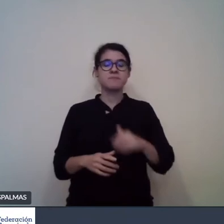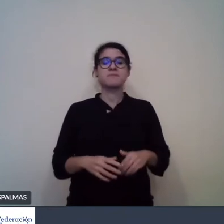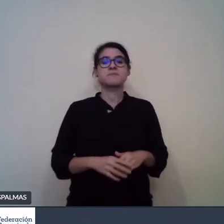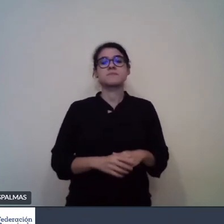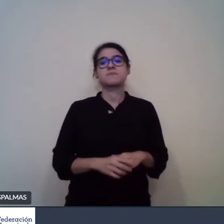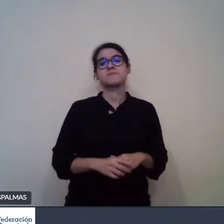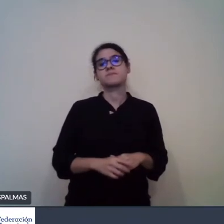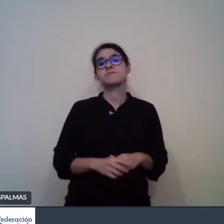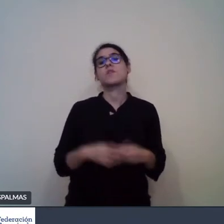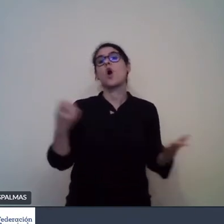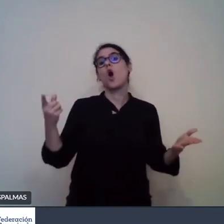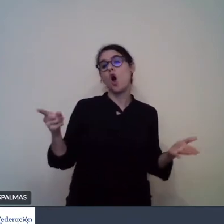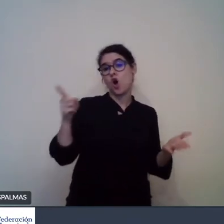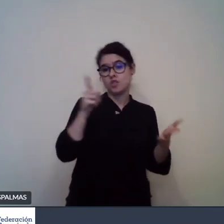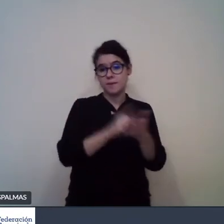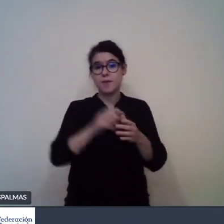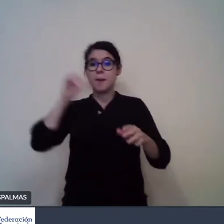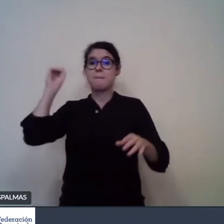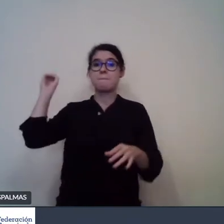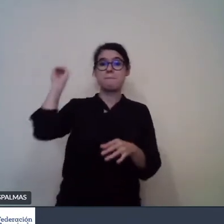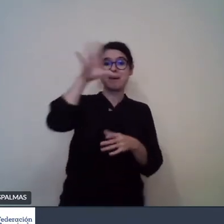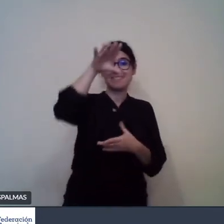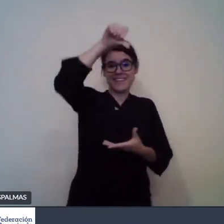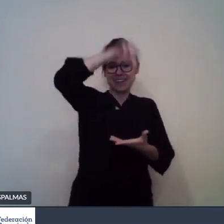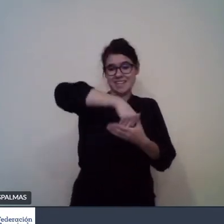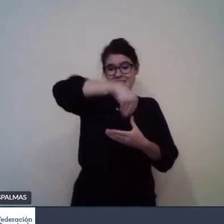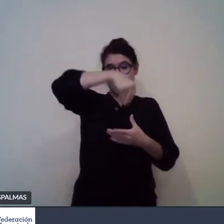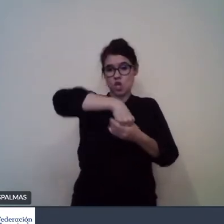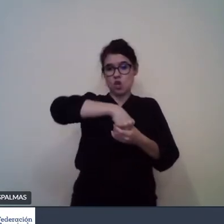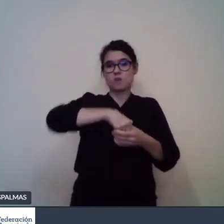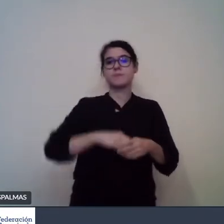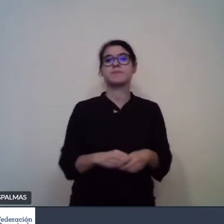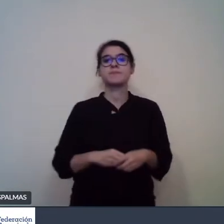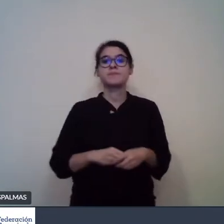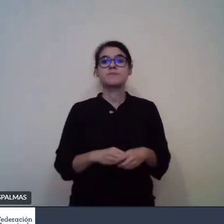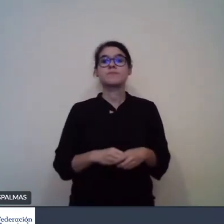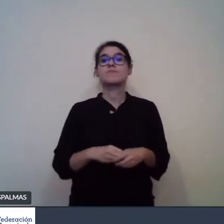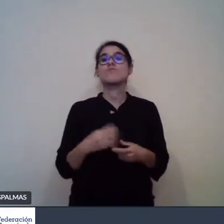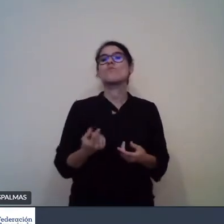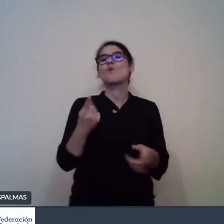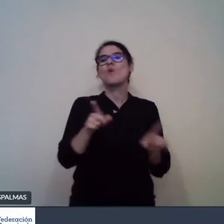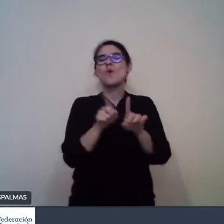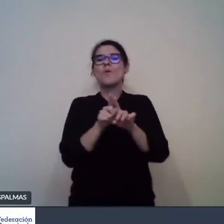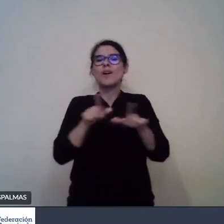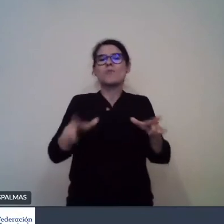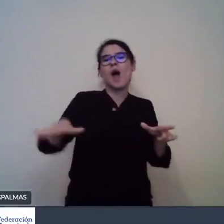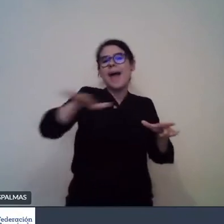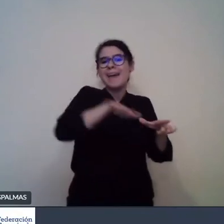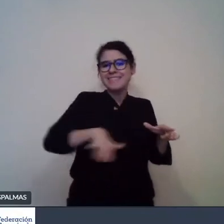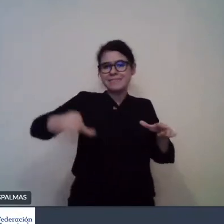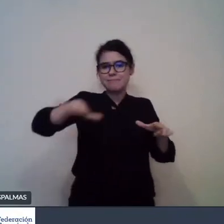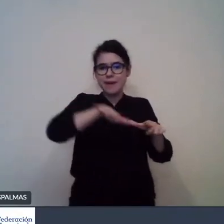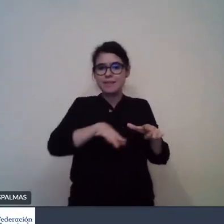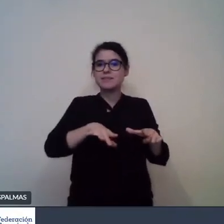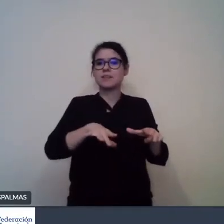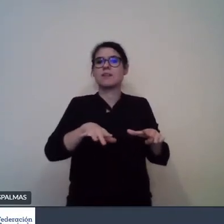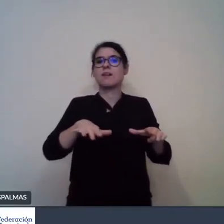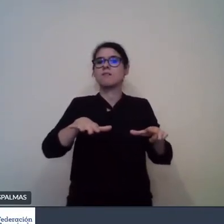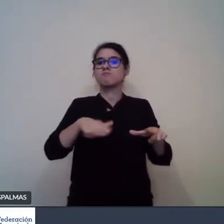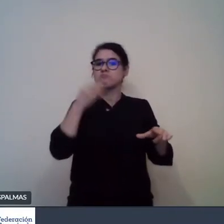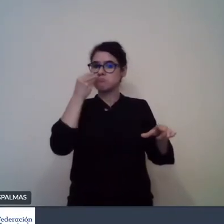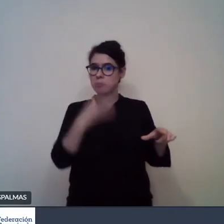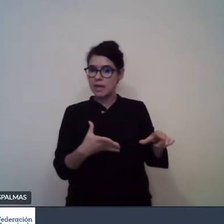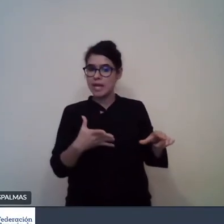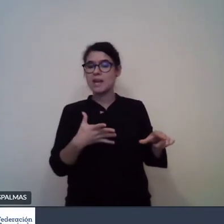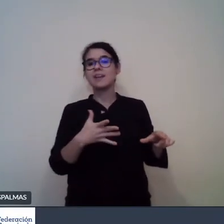De nuevo, el pase sería interior. Una cosa es hacer el spacing, o sea, una cosa es tener el spacing adecuado y tener las